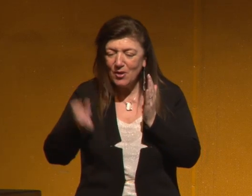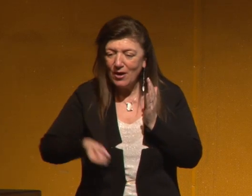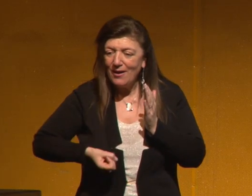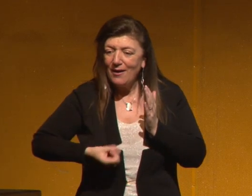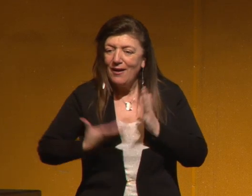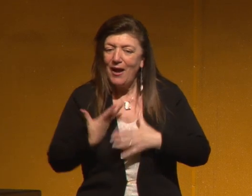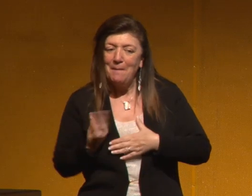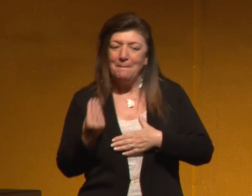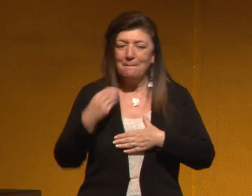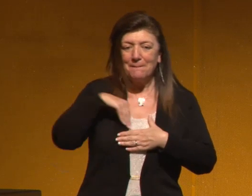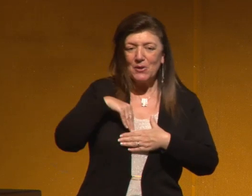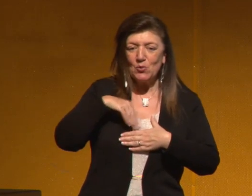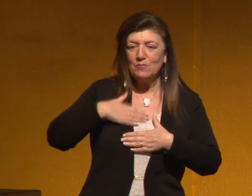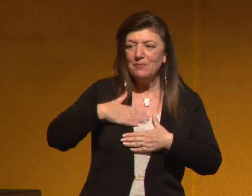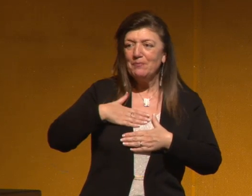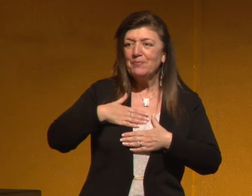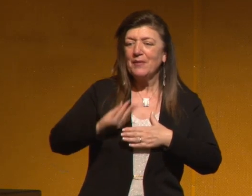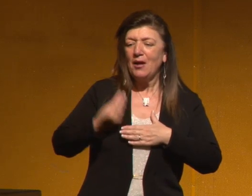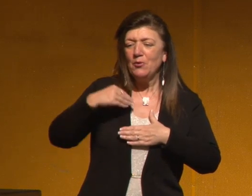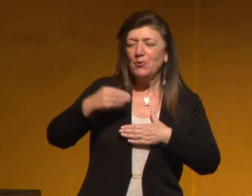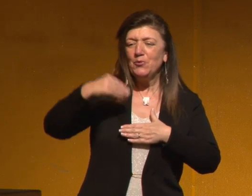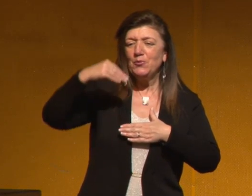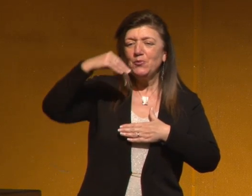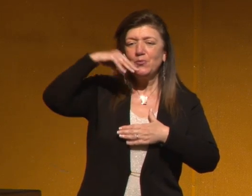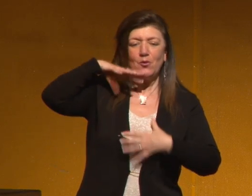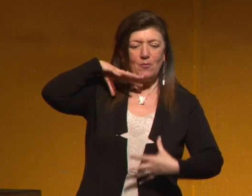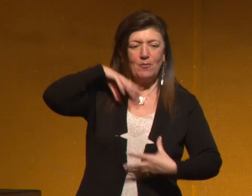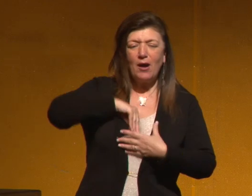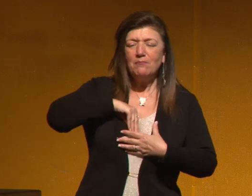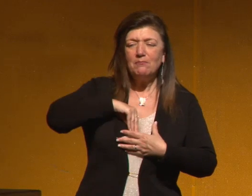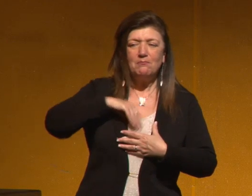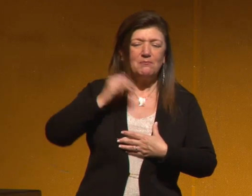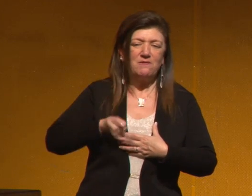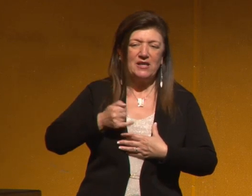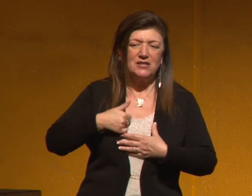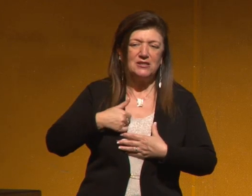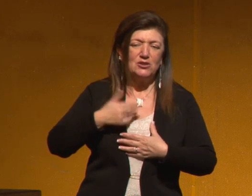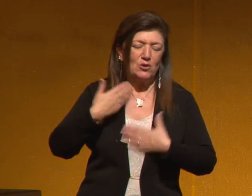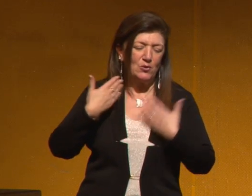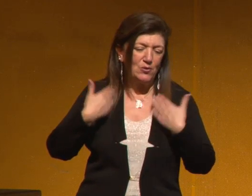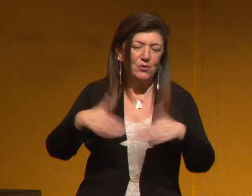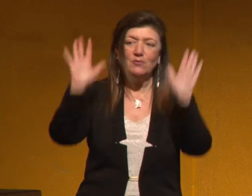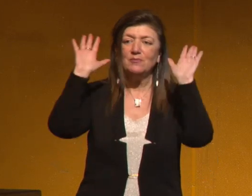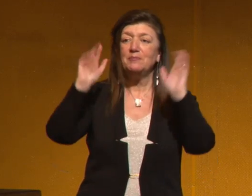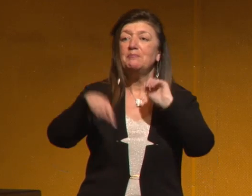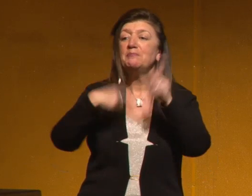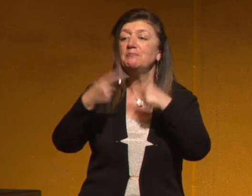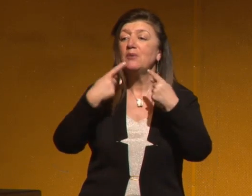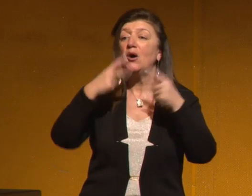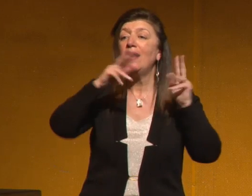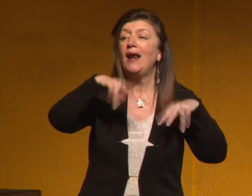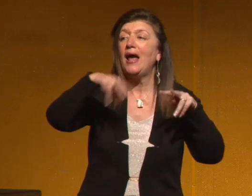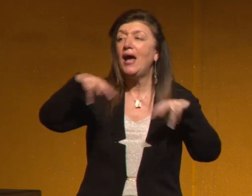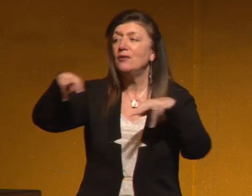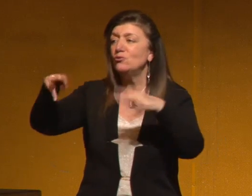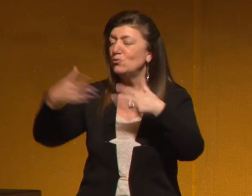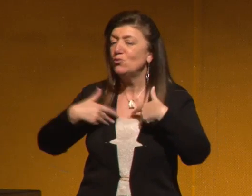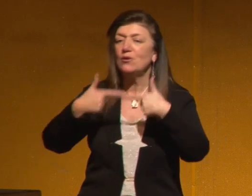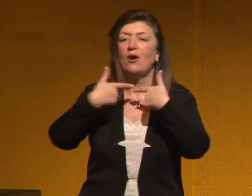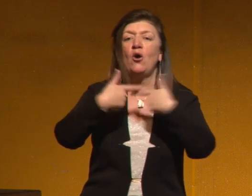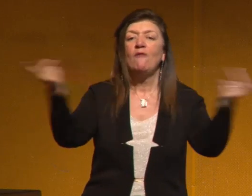che ti rimarrà dentro per sempre poi la lettura ci offre la possibilità di vivere